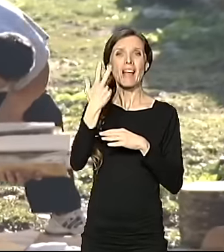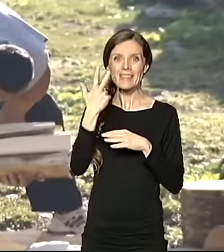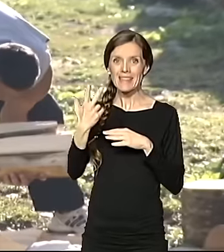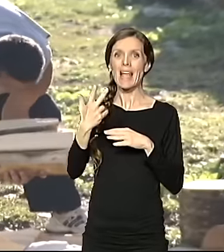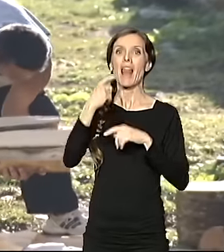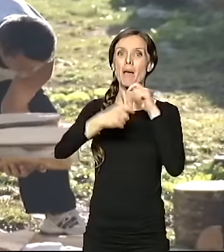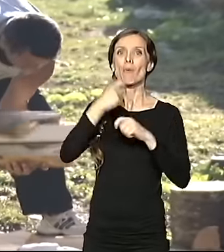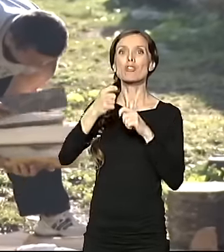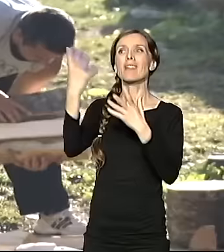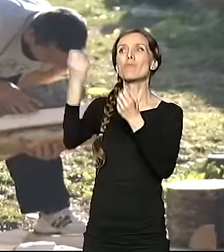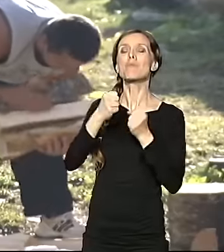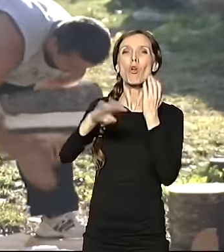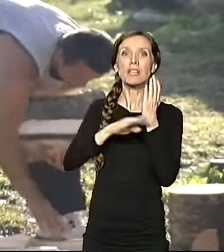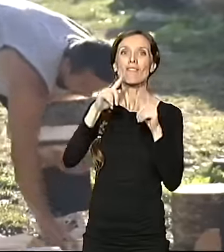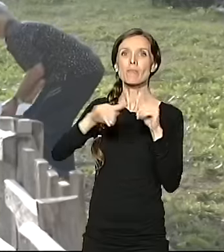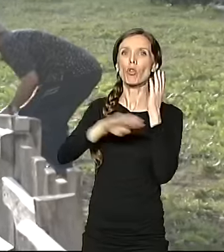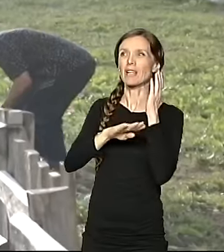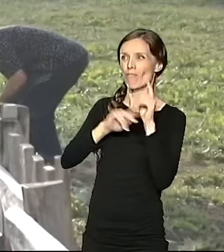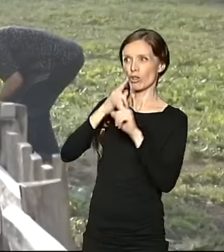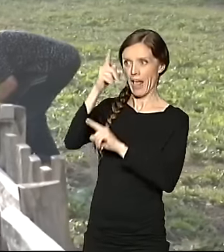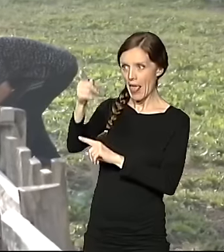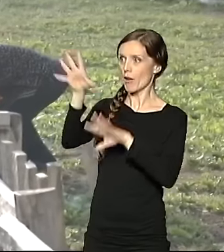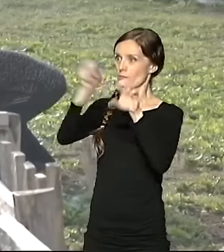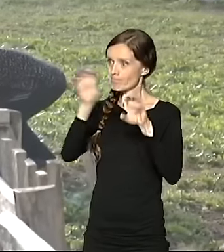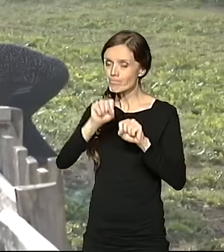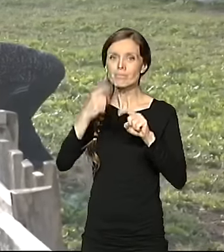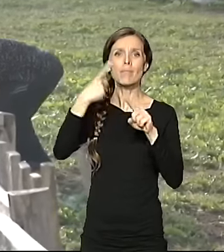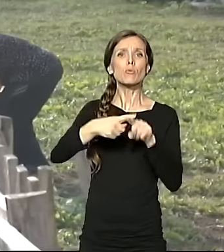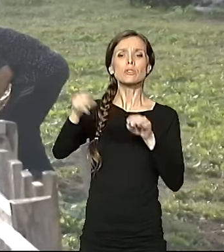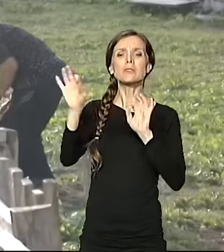nam isto daleko. Dok drva iščeramo, pripremimo